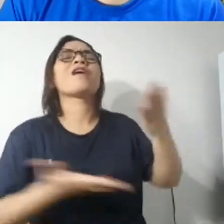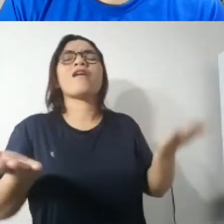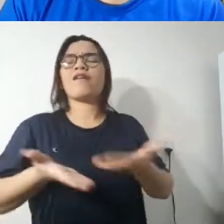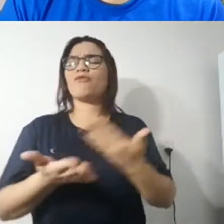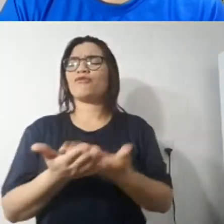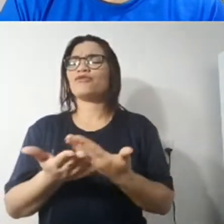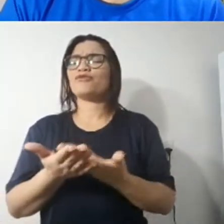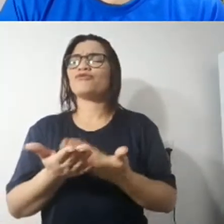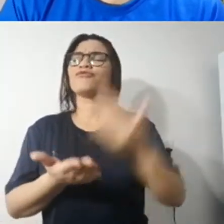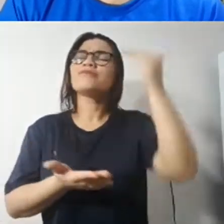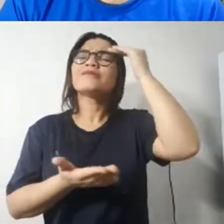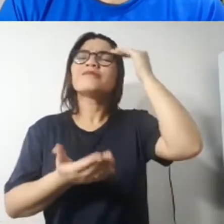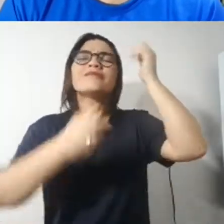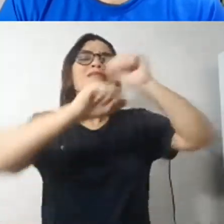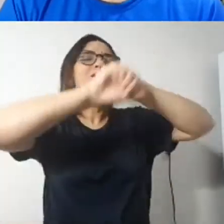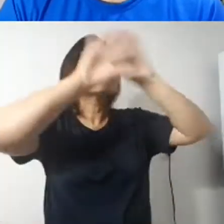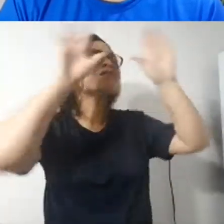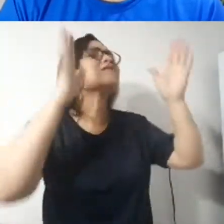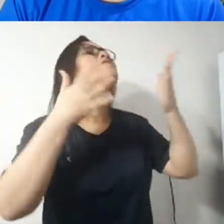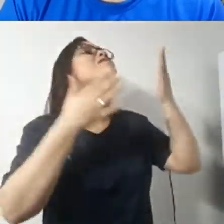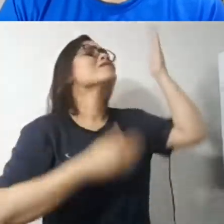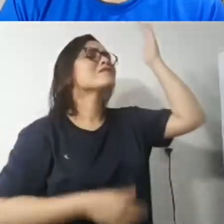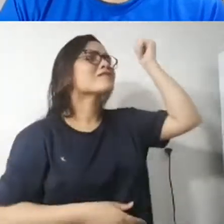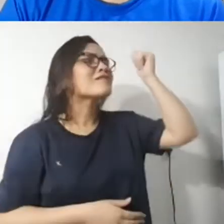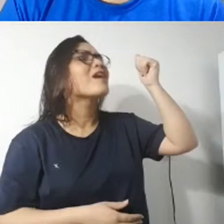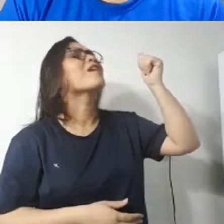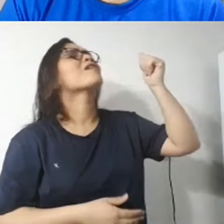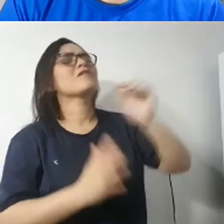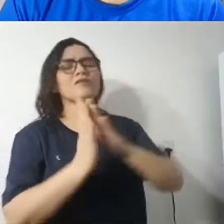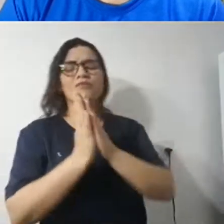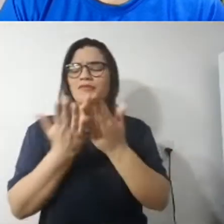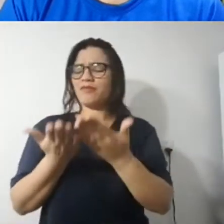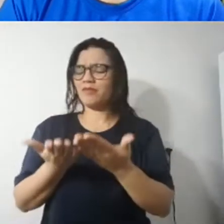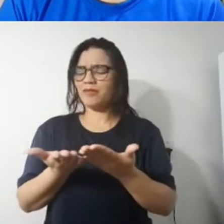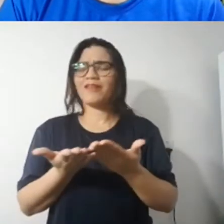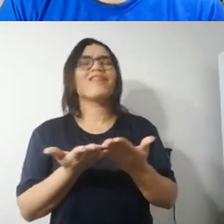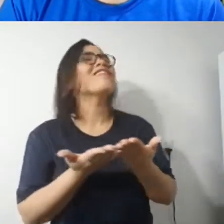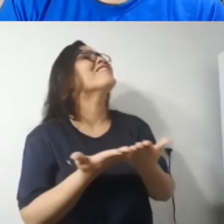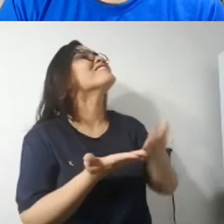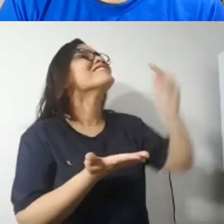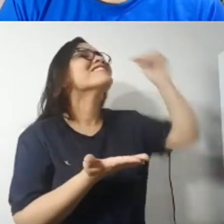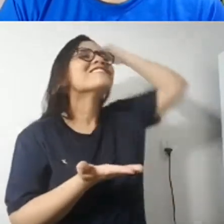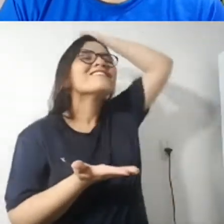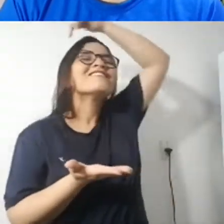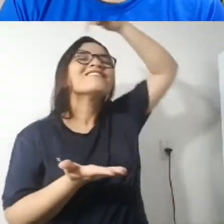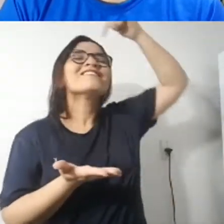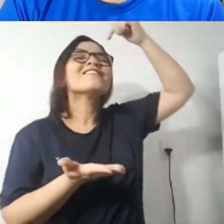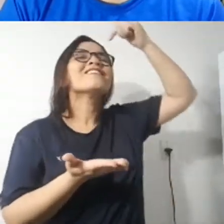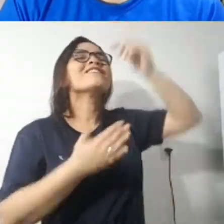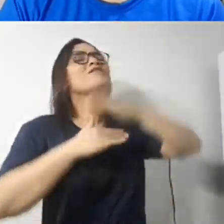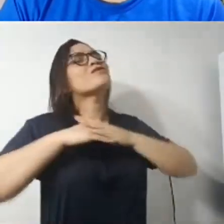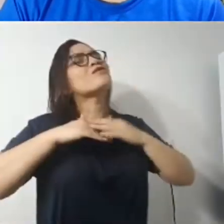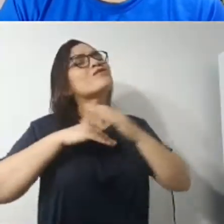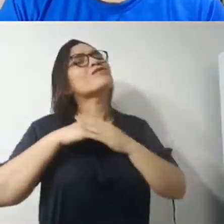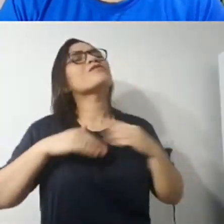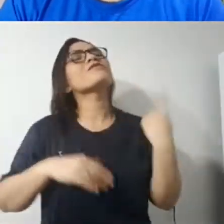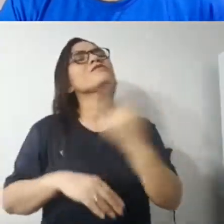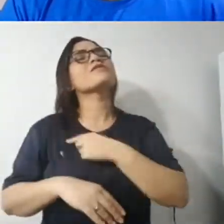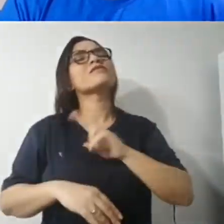palavra santa, maravilhosa, que venha confortar os nossos corações. É o que te pedimos em nome de Jesus. Amém.